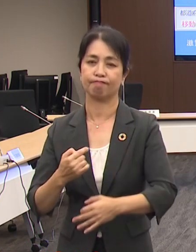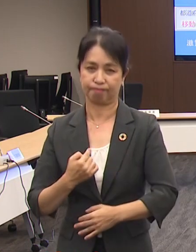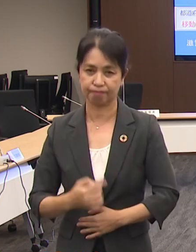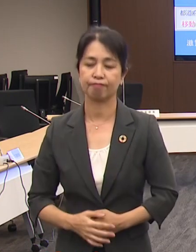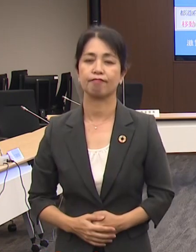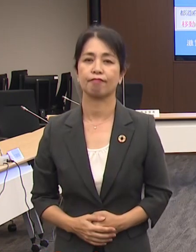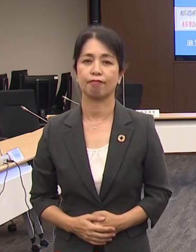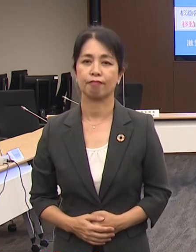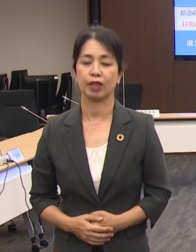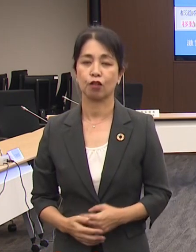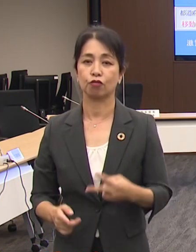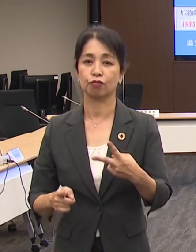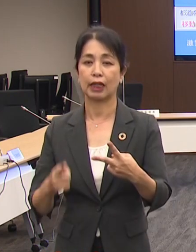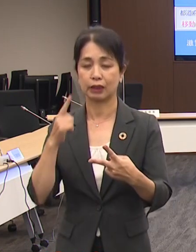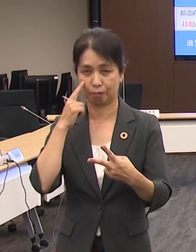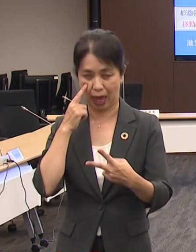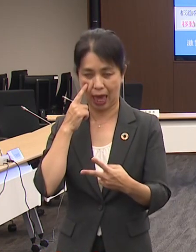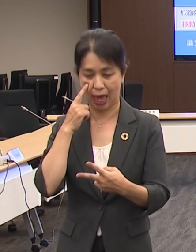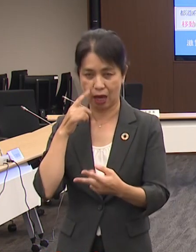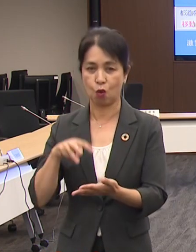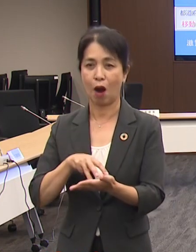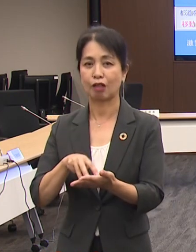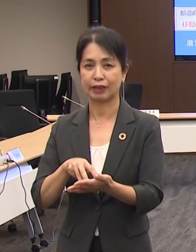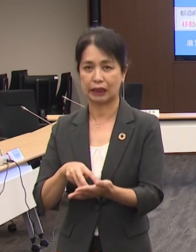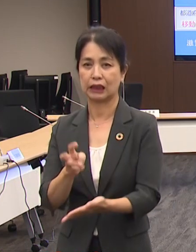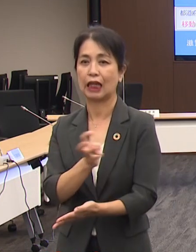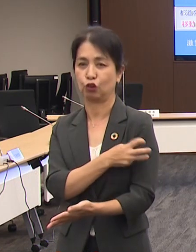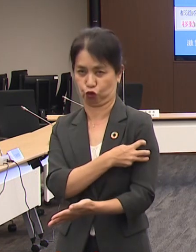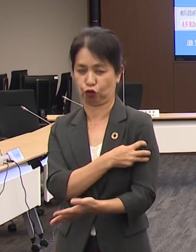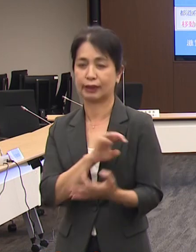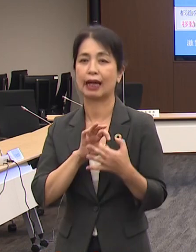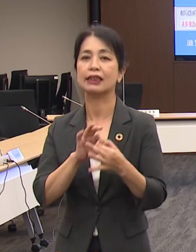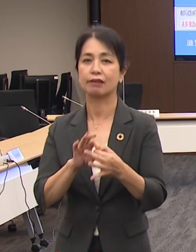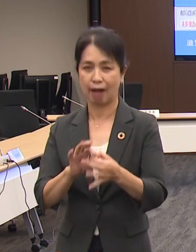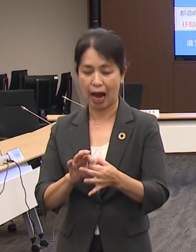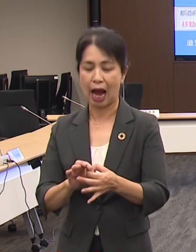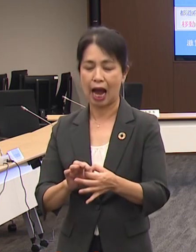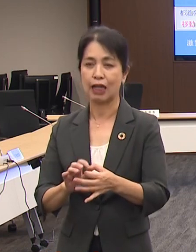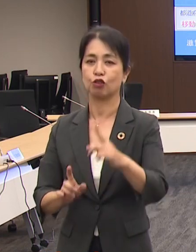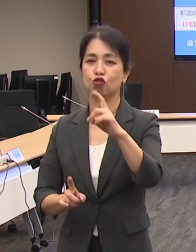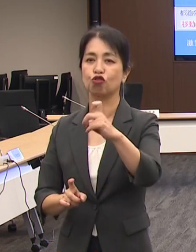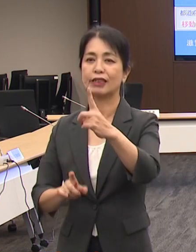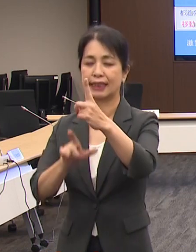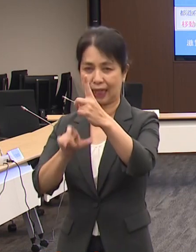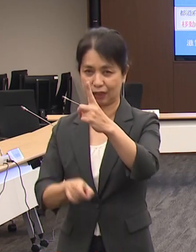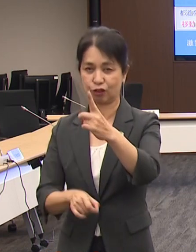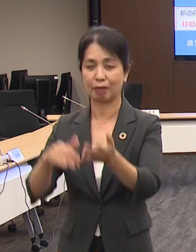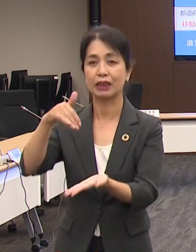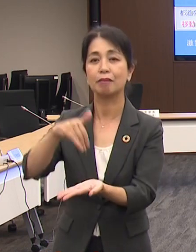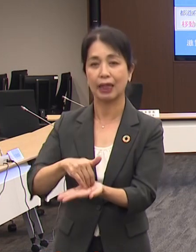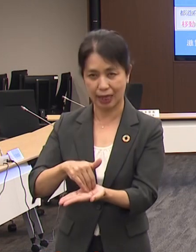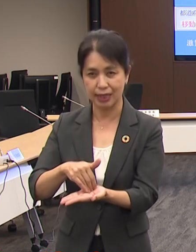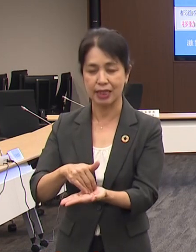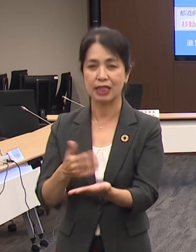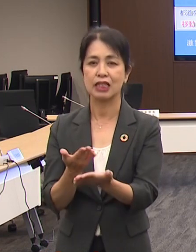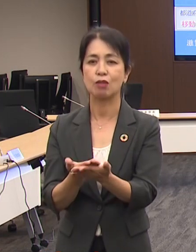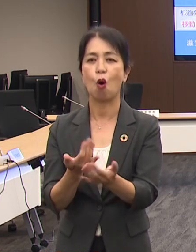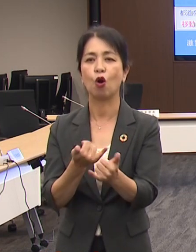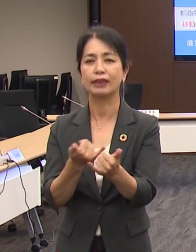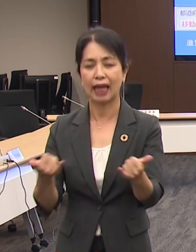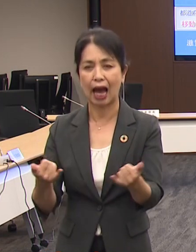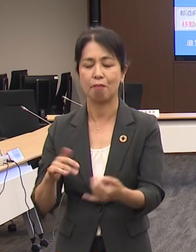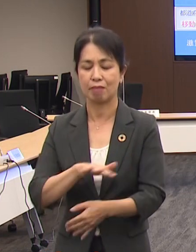大きな2つ目、ワクチン接種につきましては、11月末までに希望されるすべての方